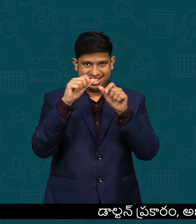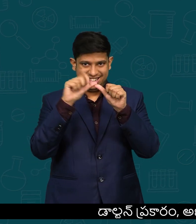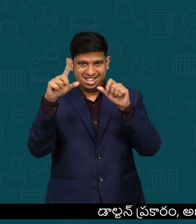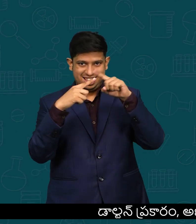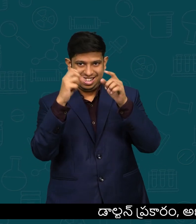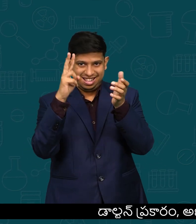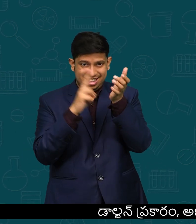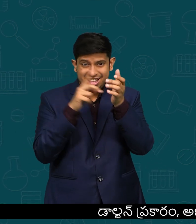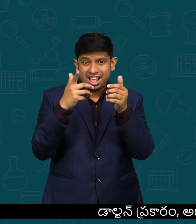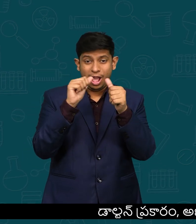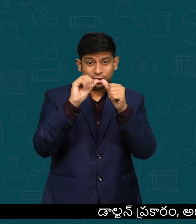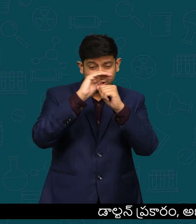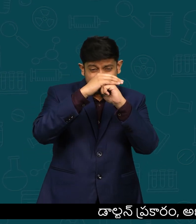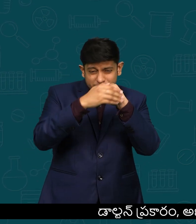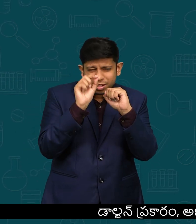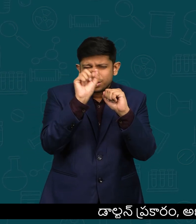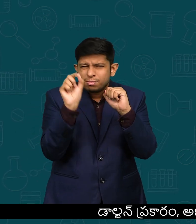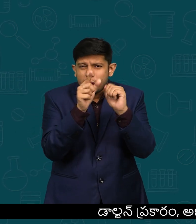అణువులు విడదీయరానివి.